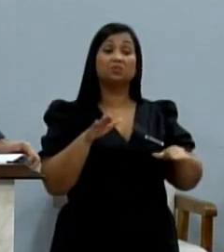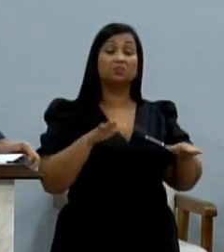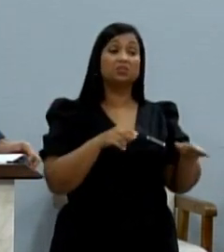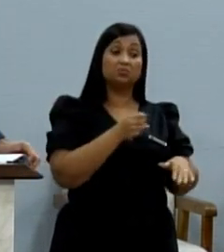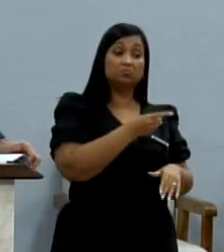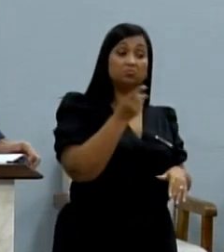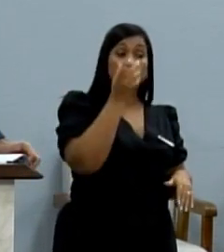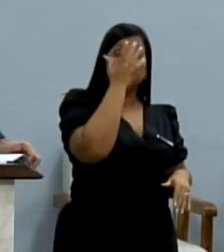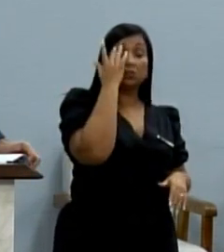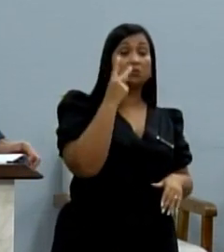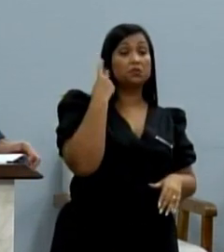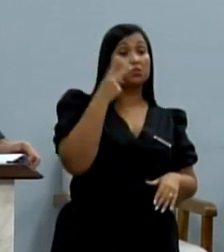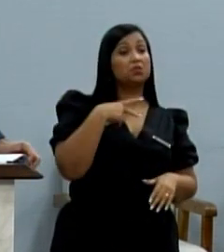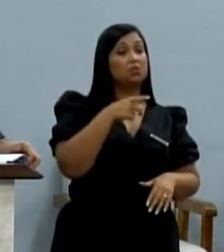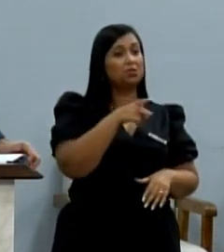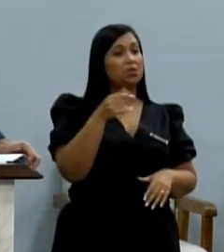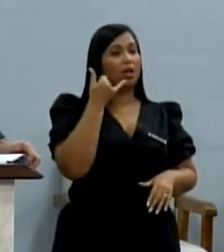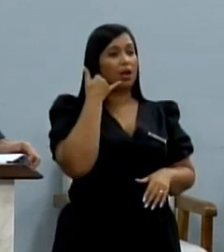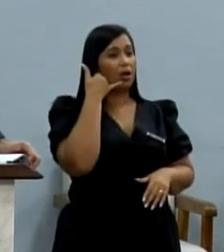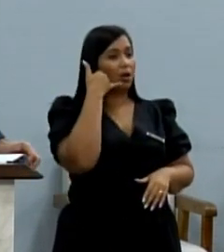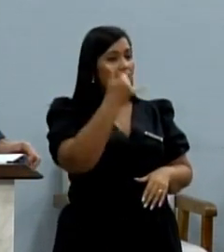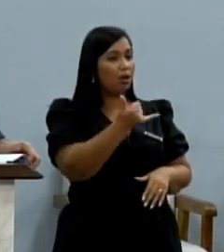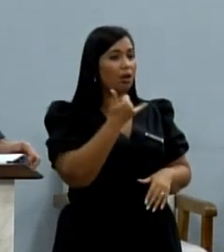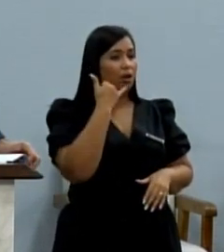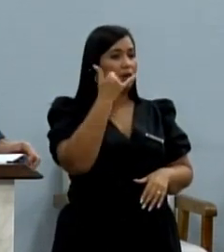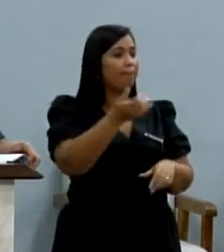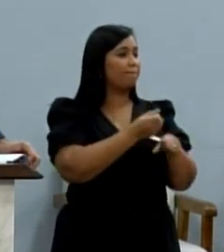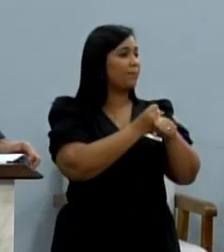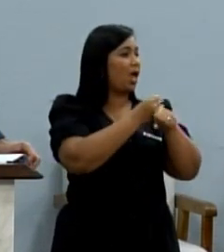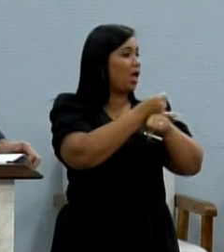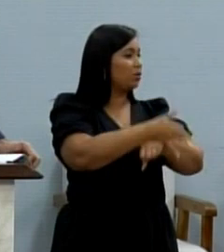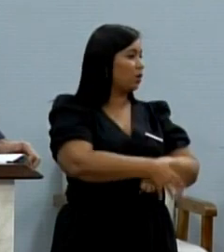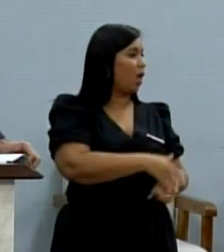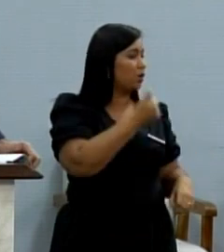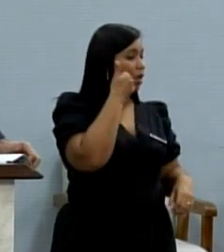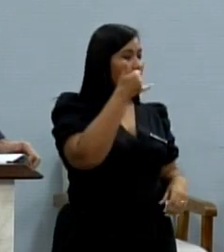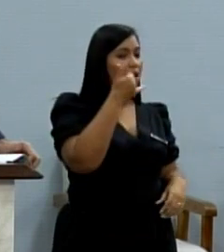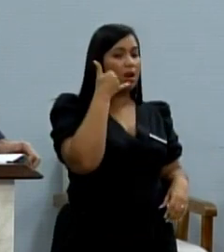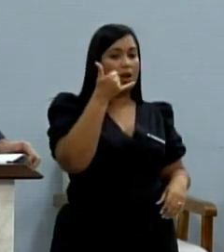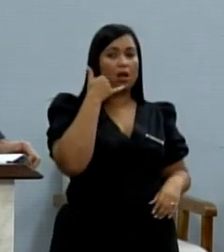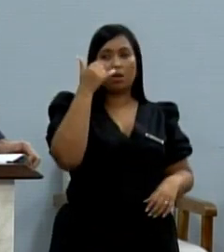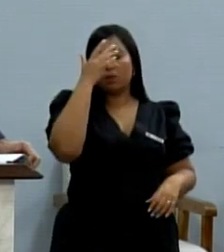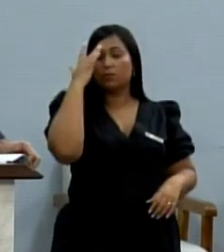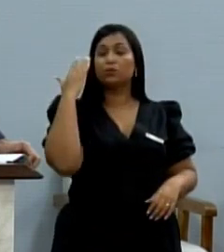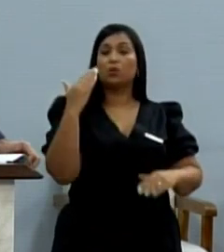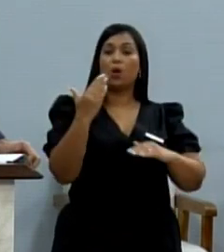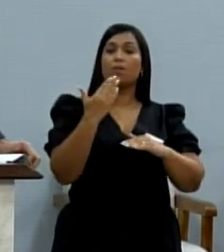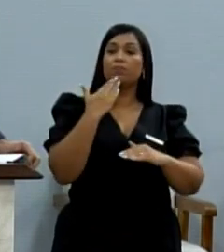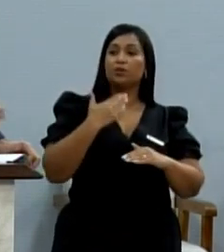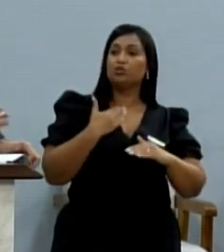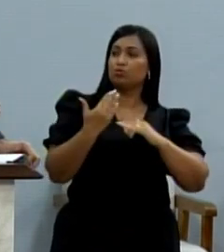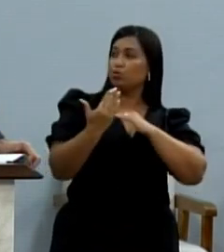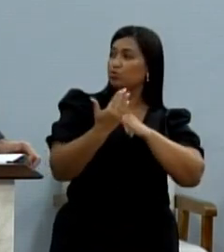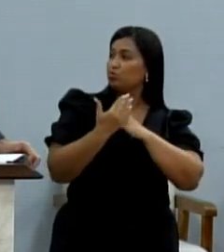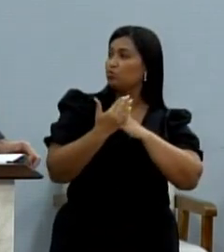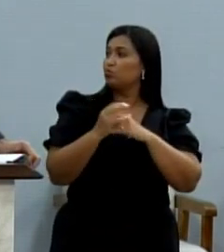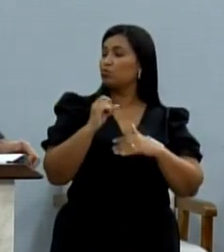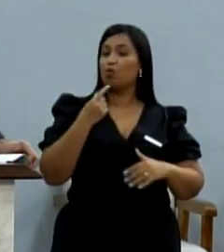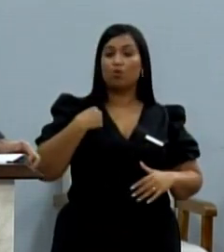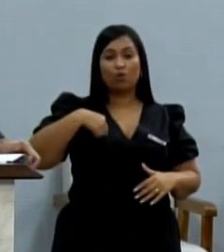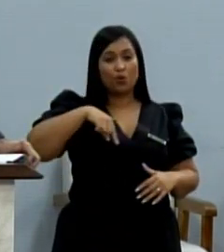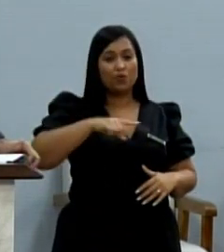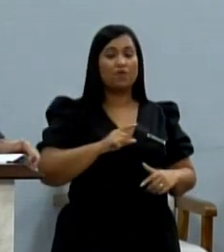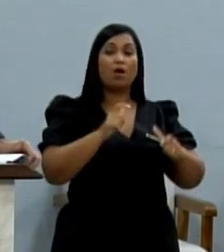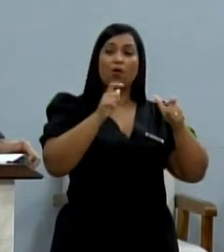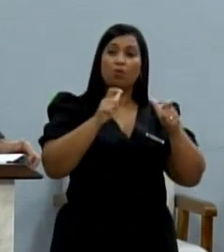os vereadores devem receber ligações pela madrugada de alguém pedindo ajuda ou quando a gente vai até